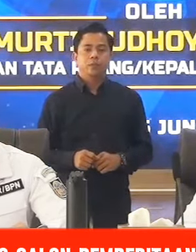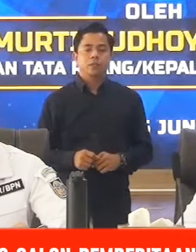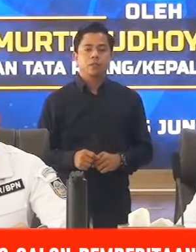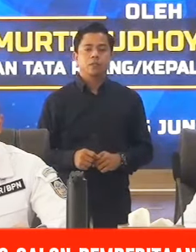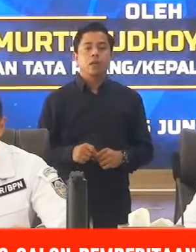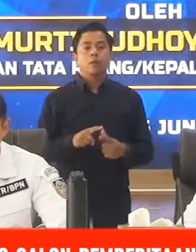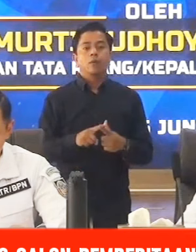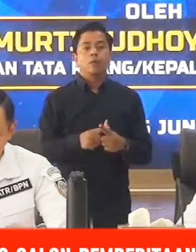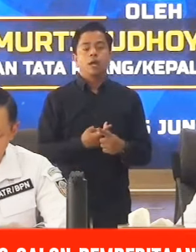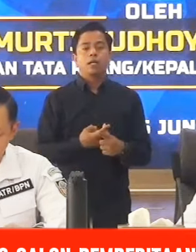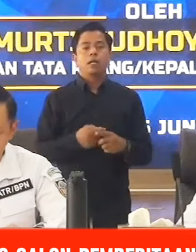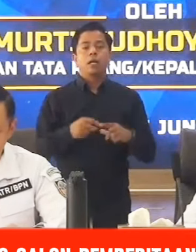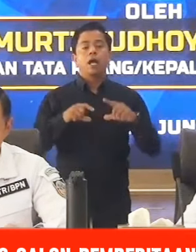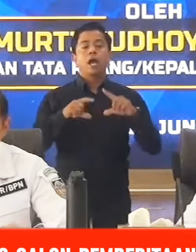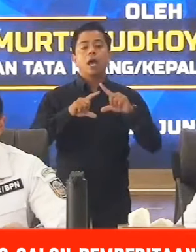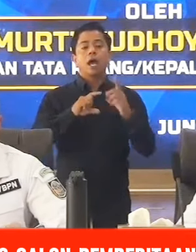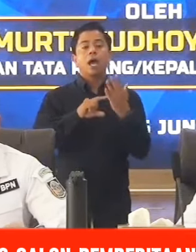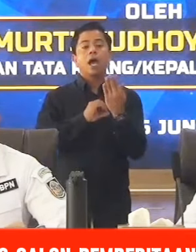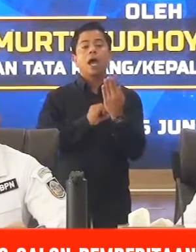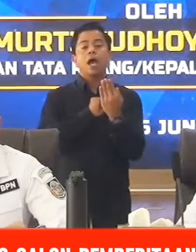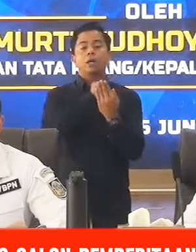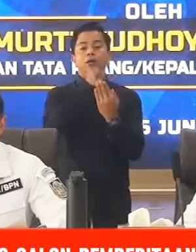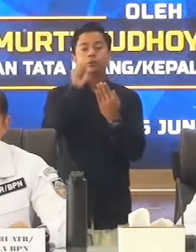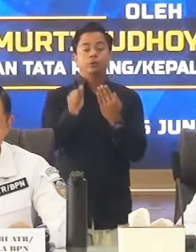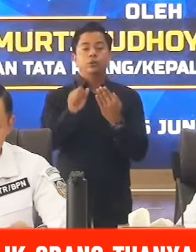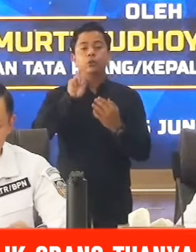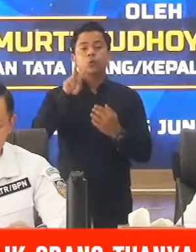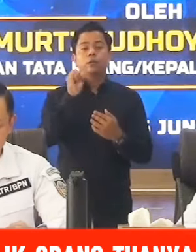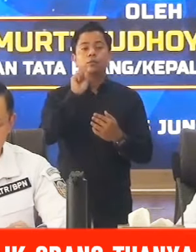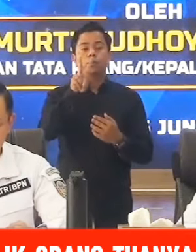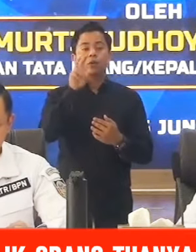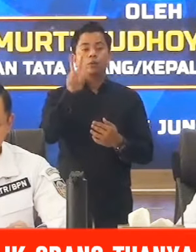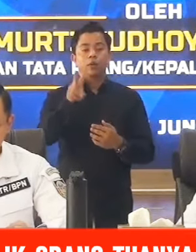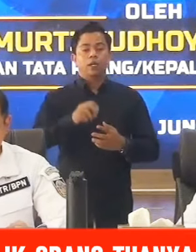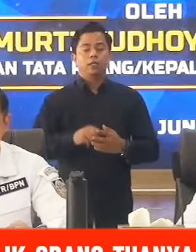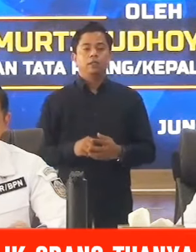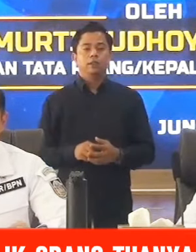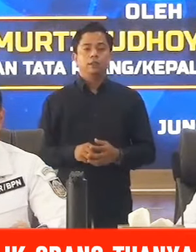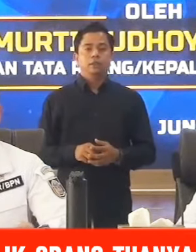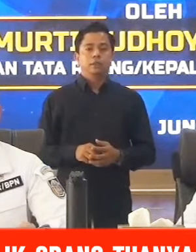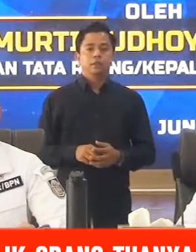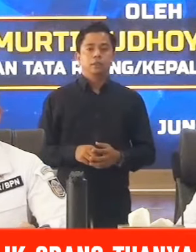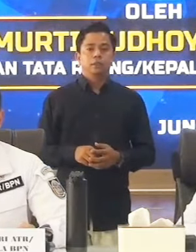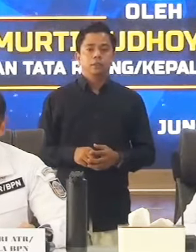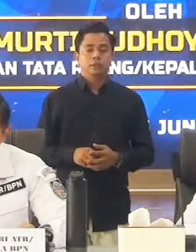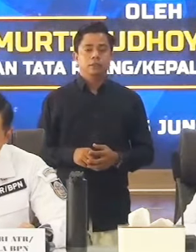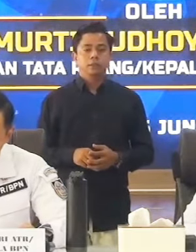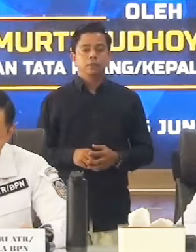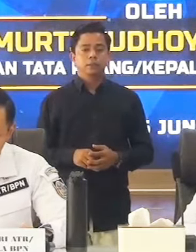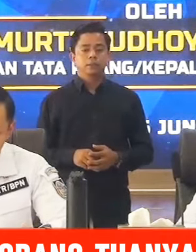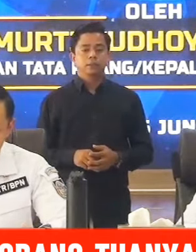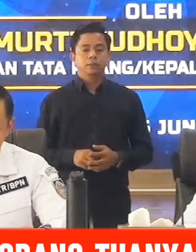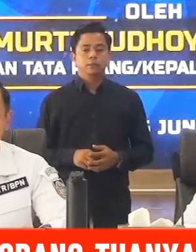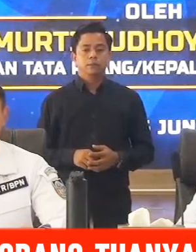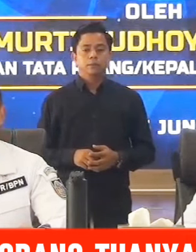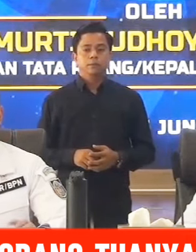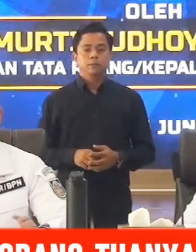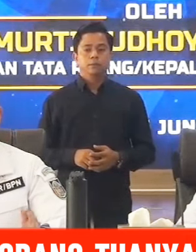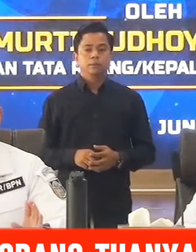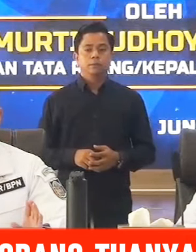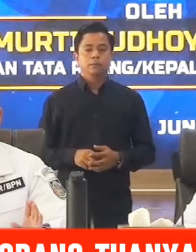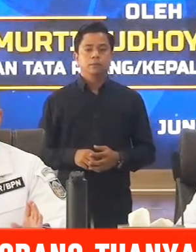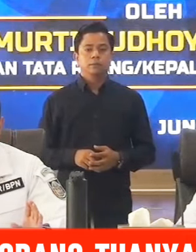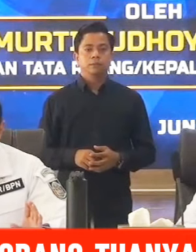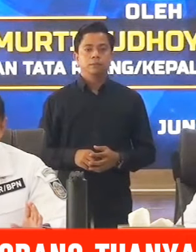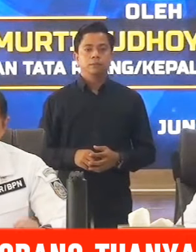Agustus 2022 dari seorang calon pembeli tanah di lokasi yang menjadi hak milik orang tuanya. Tetapi bukan